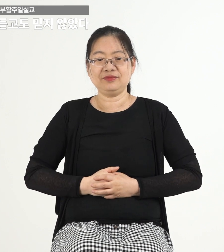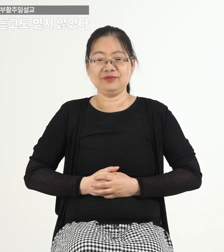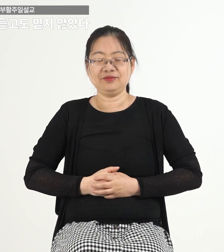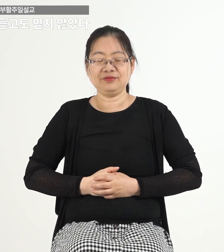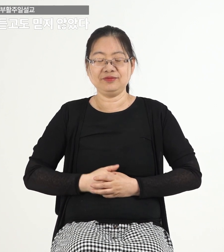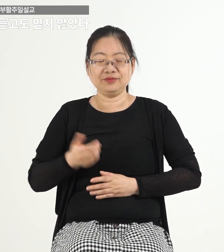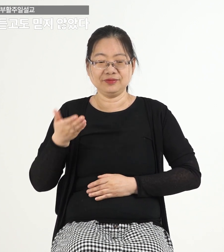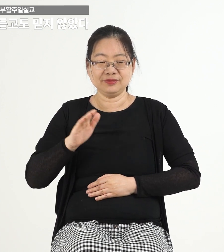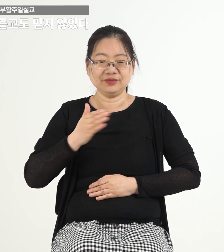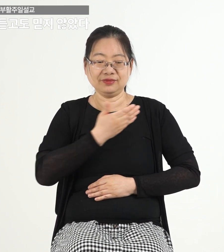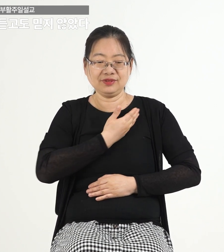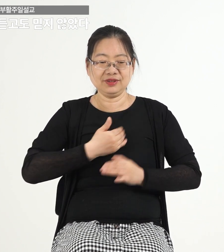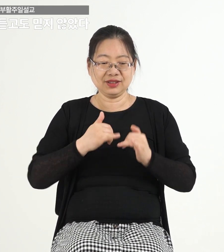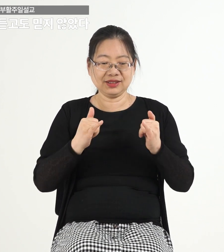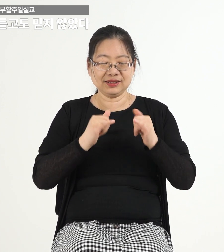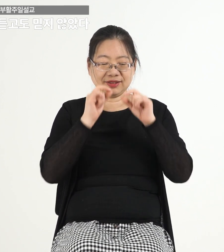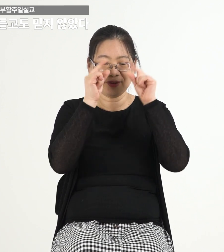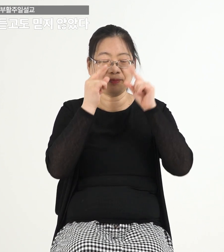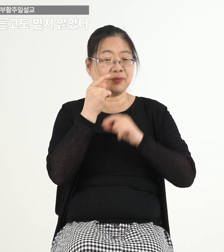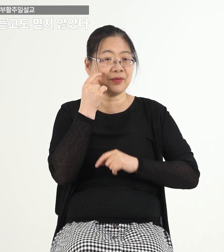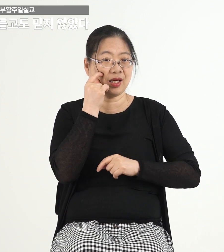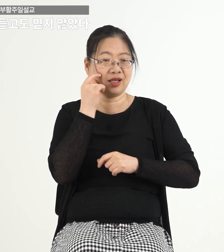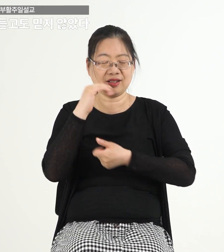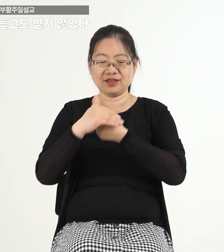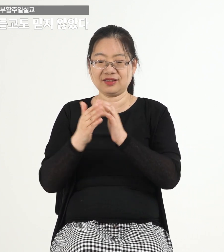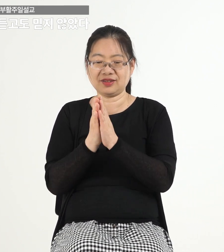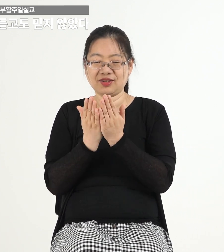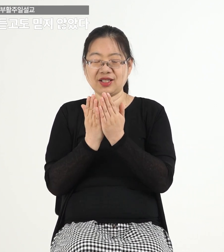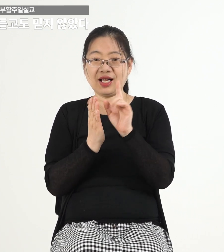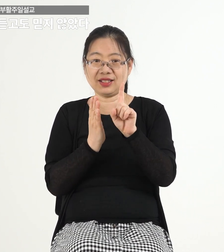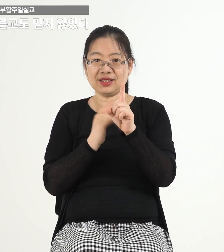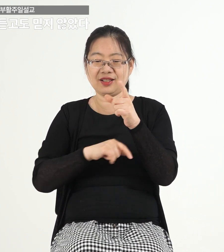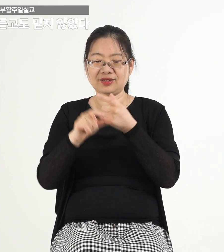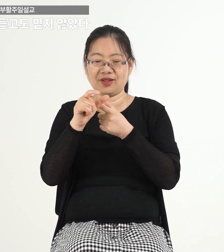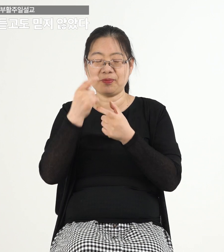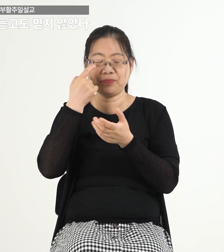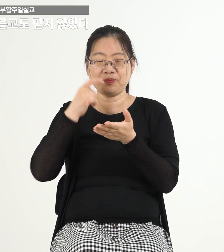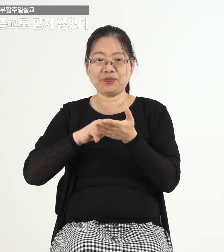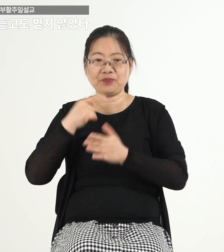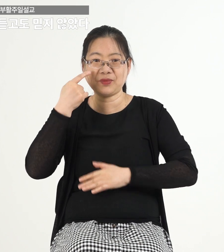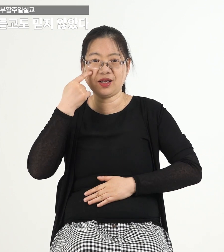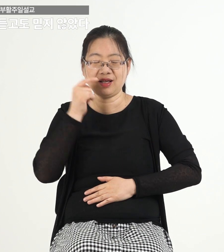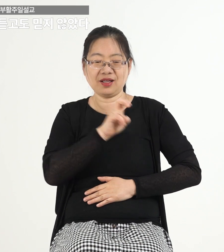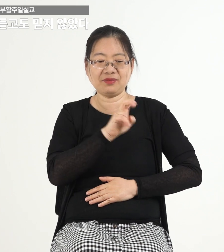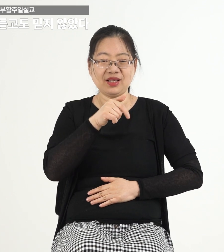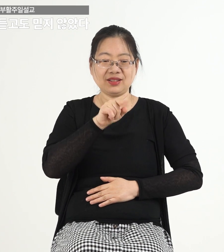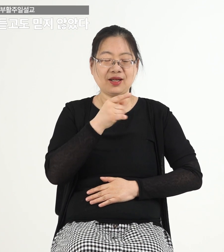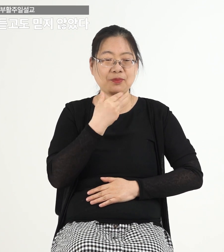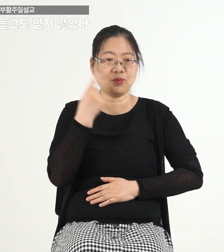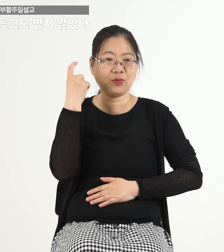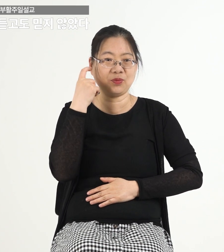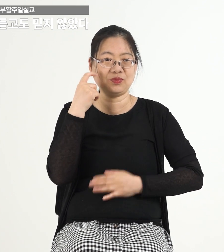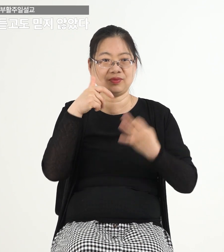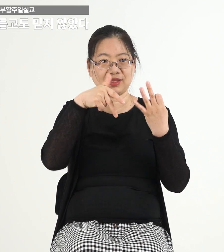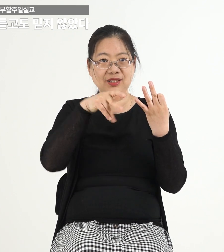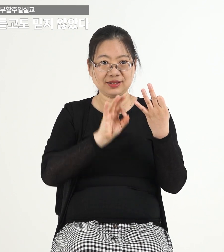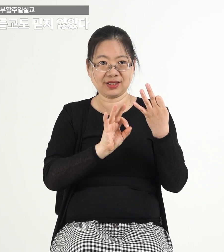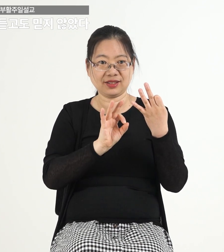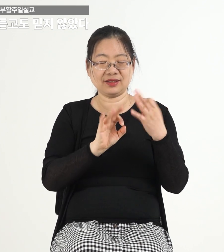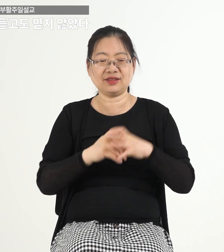이들은 깨닫지 못했어요. 자, 성경을 한 군데만 더 보십시다. 마가복음 14장 띄워주실까요?